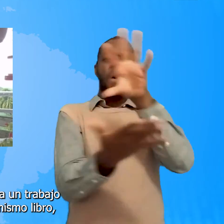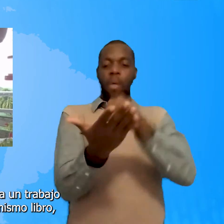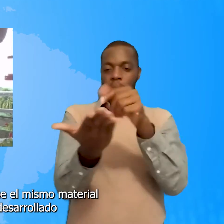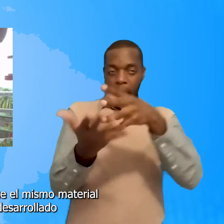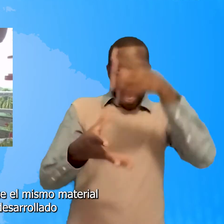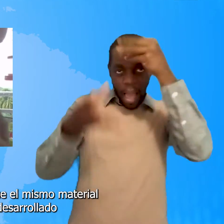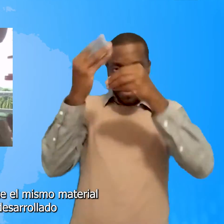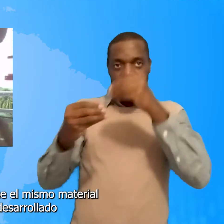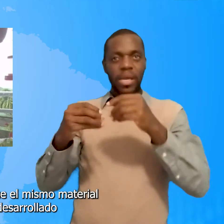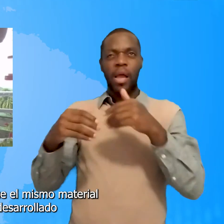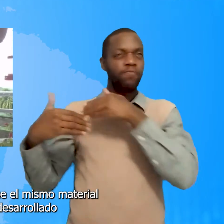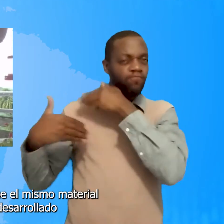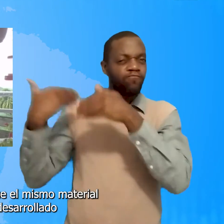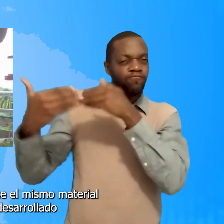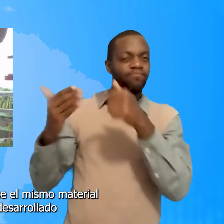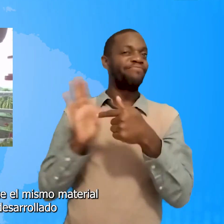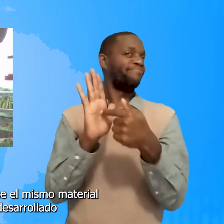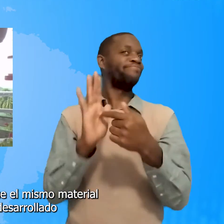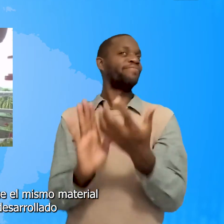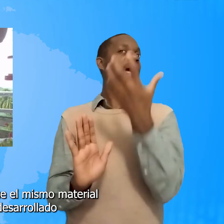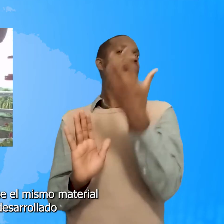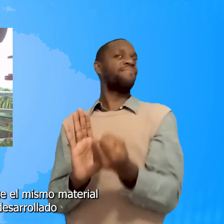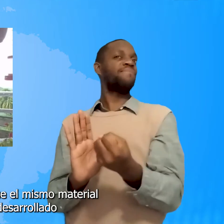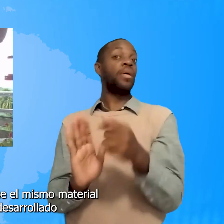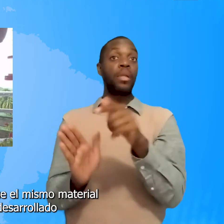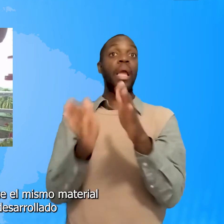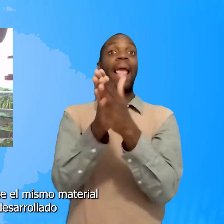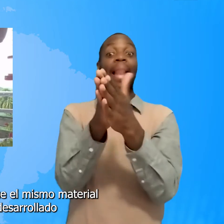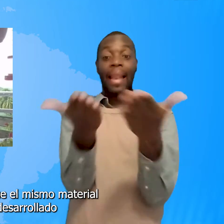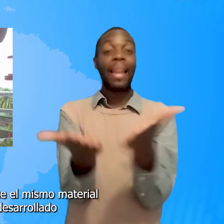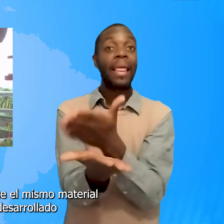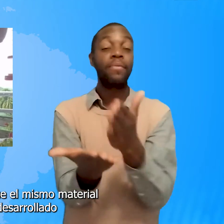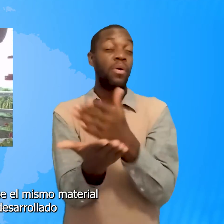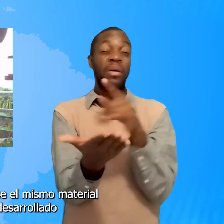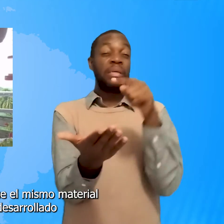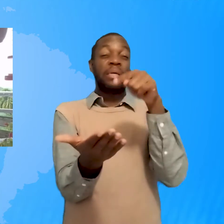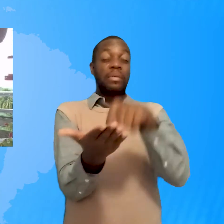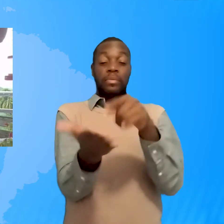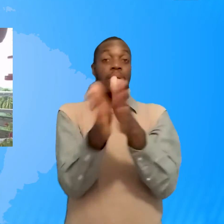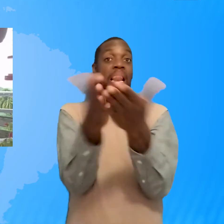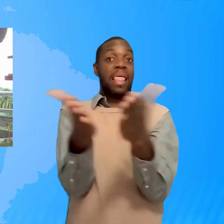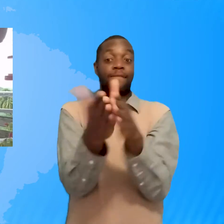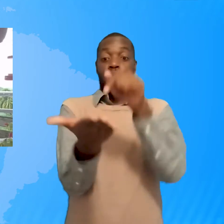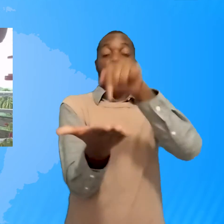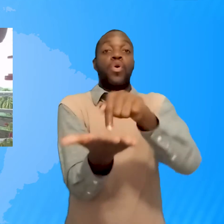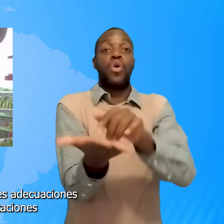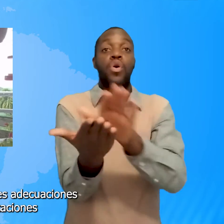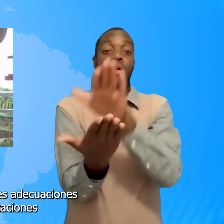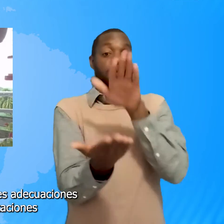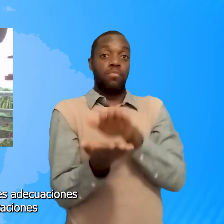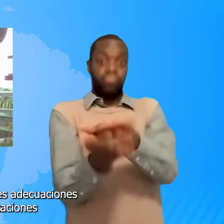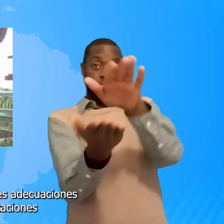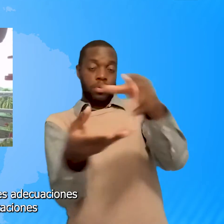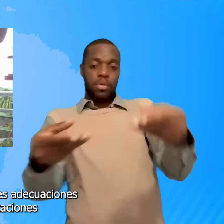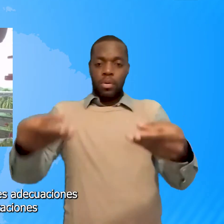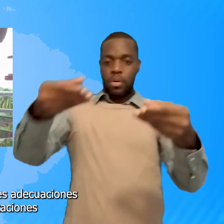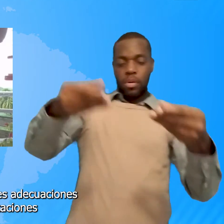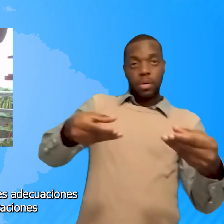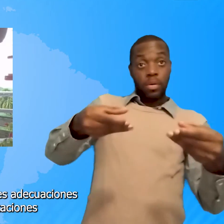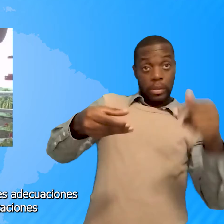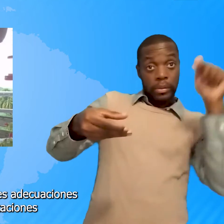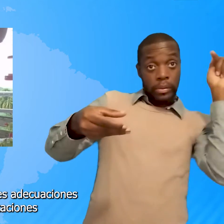mismo libro, porque la idea es que el mismo material pueda ser desarrollado eh, con las